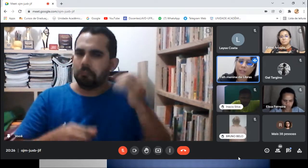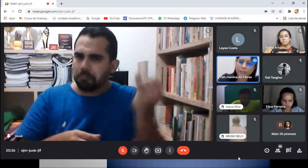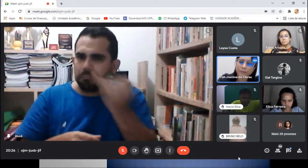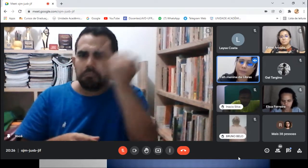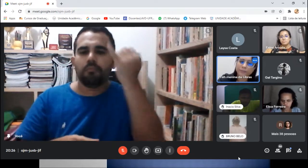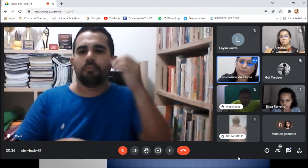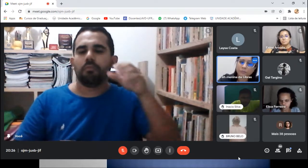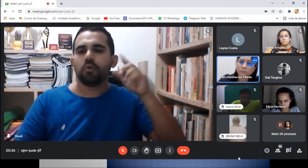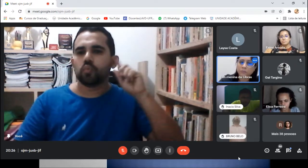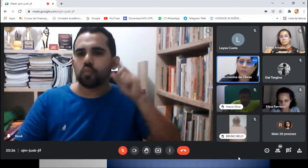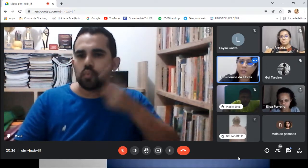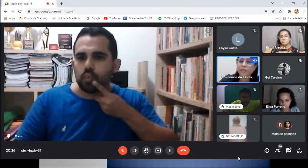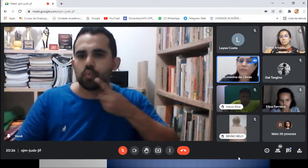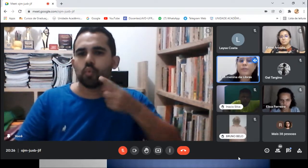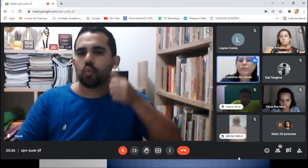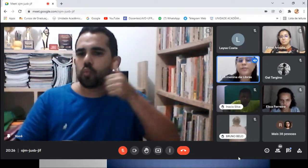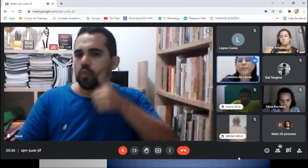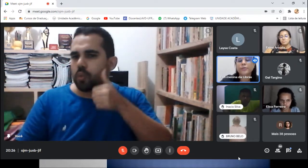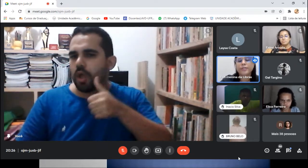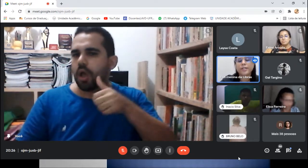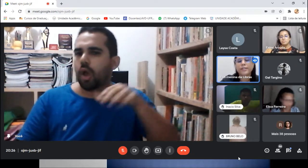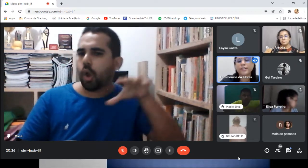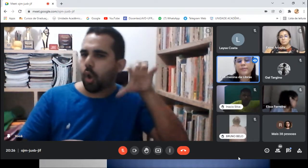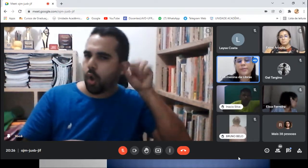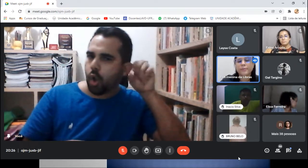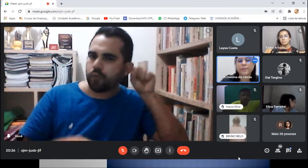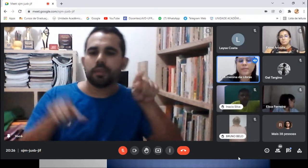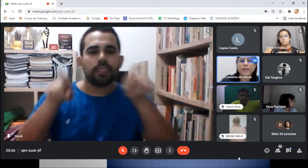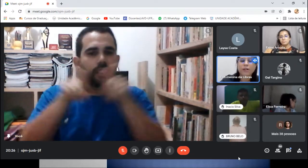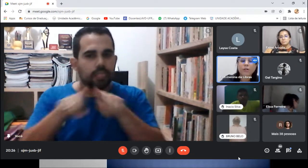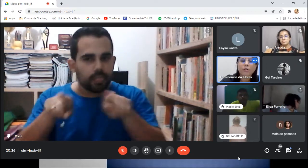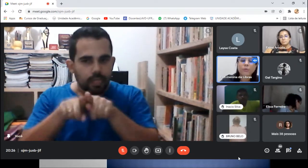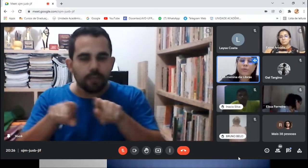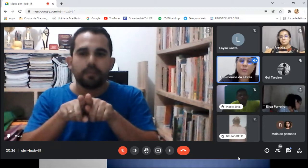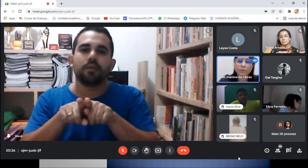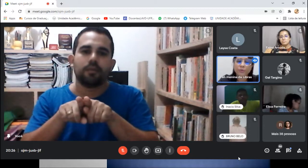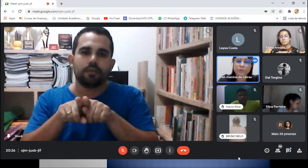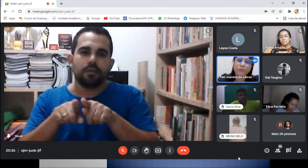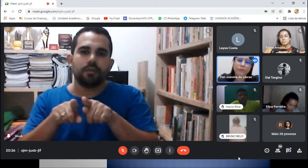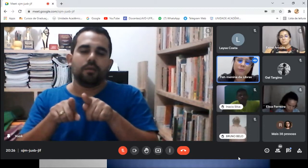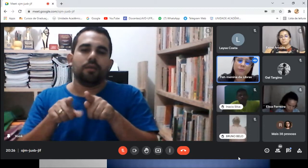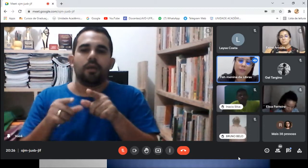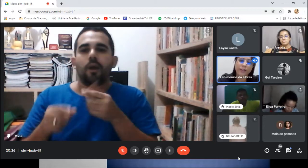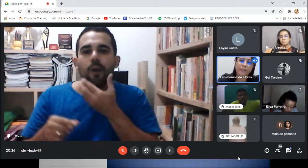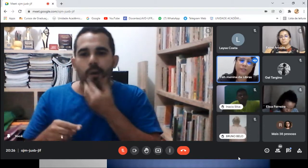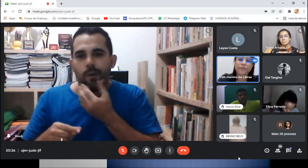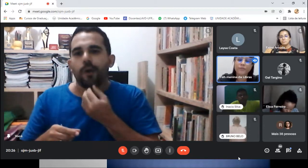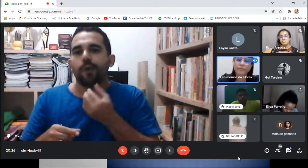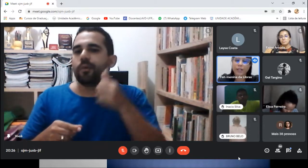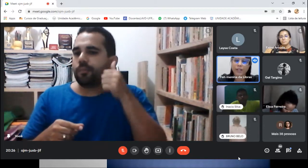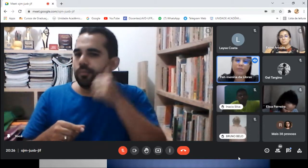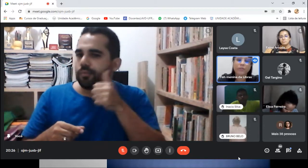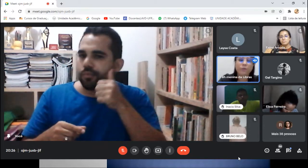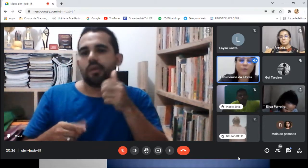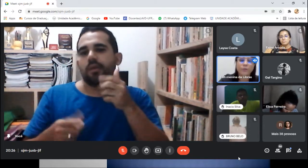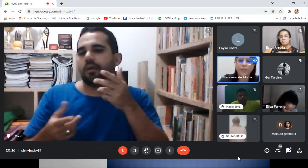Petrolina, e isso é uma coisa muito interessante. Você pode pesquisar como surdos com gêneros diferentes, homem,